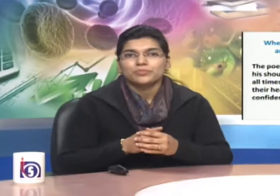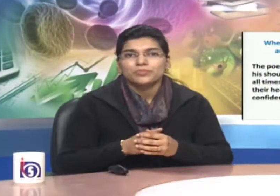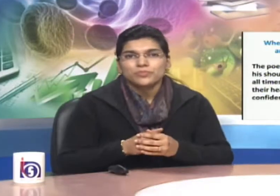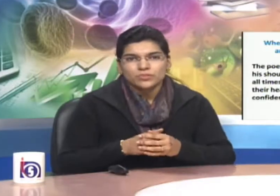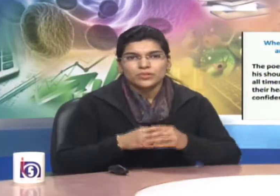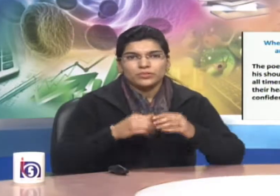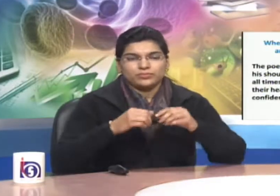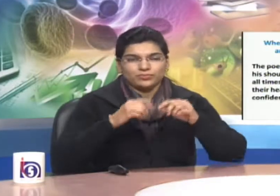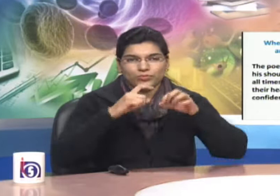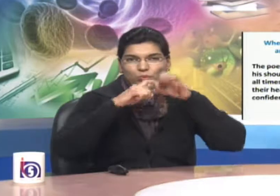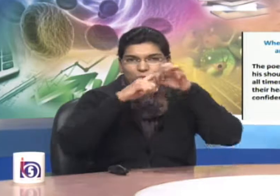Welcome back.